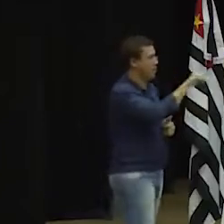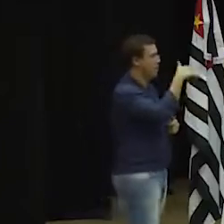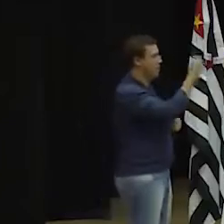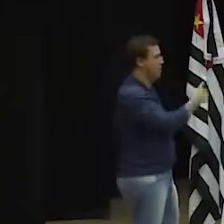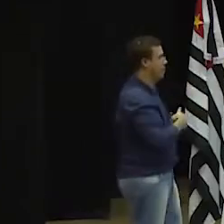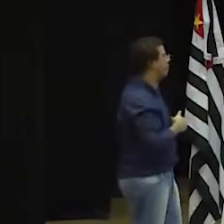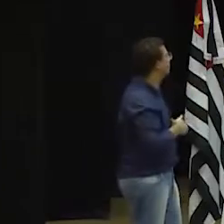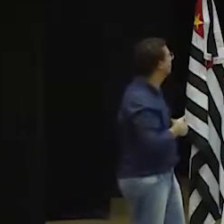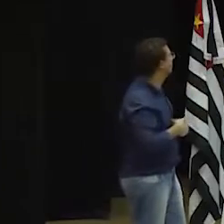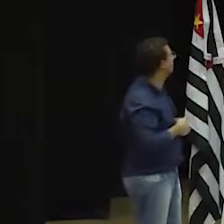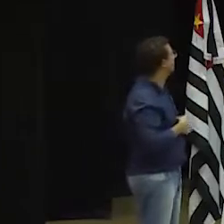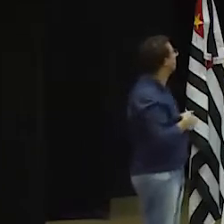vivenciam esse